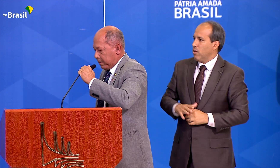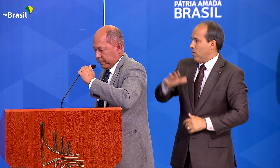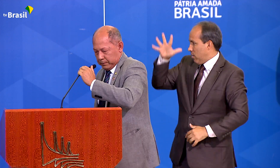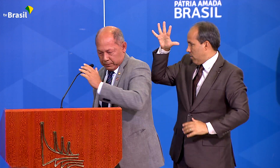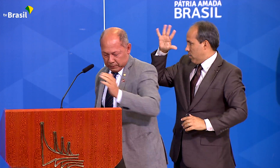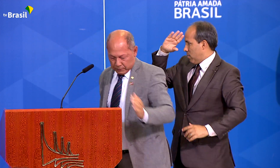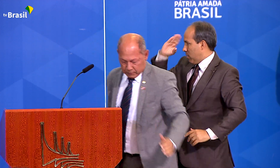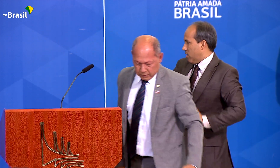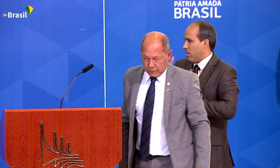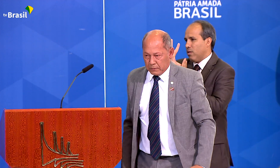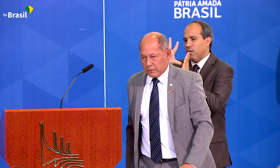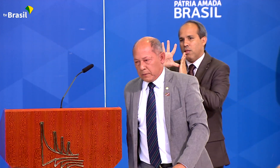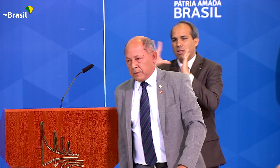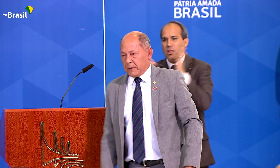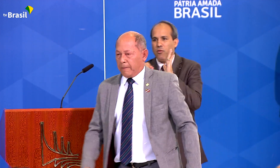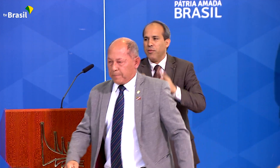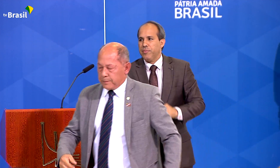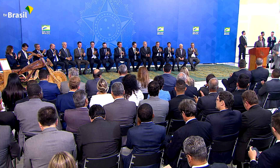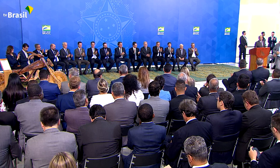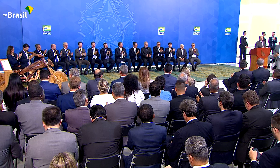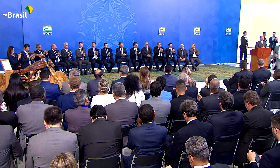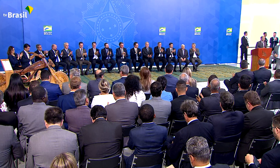e salva